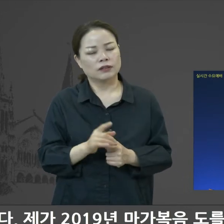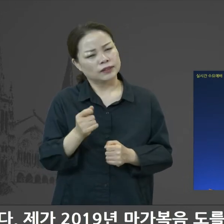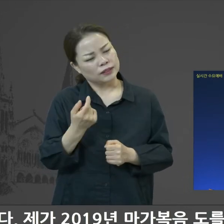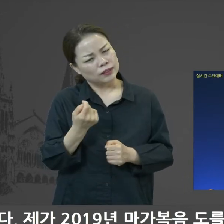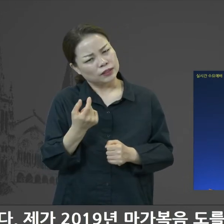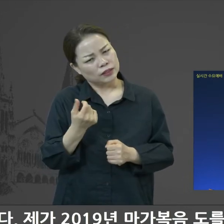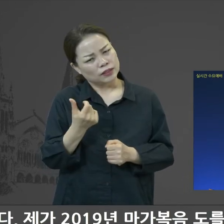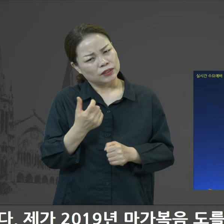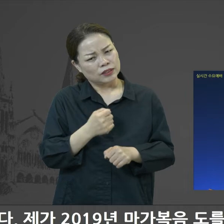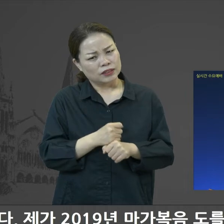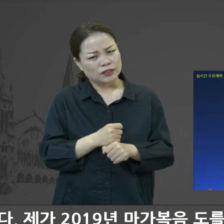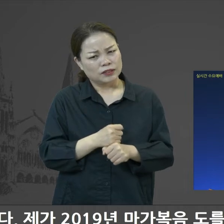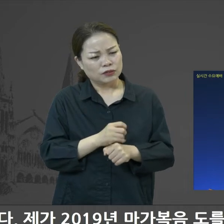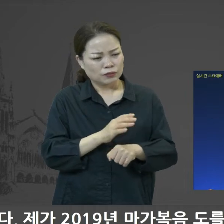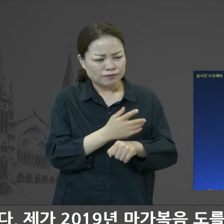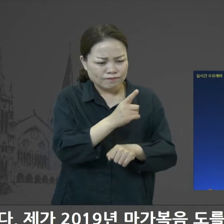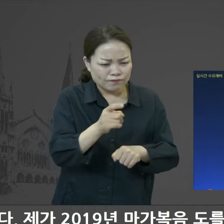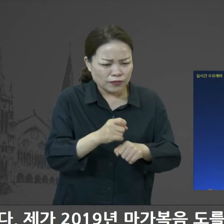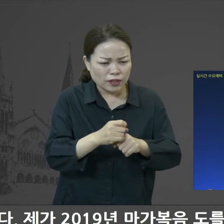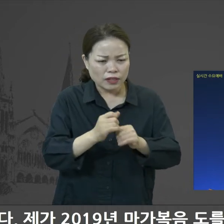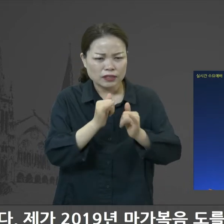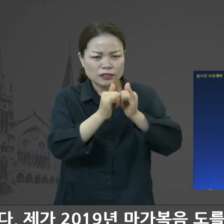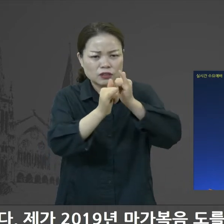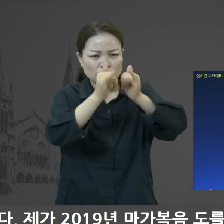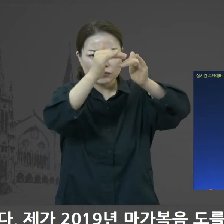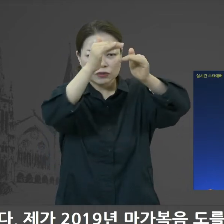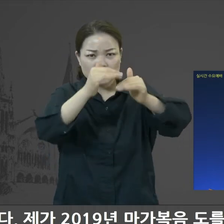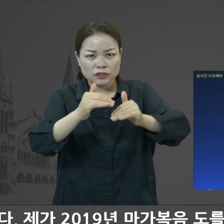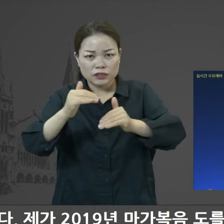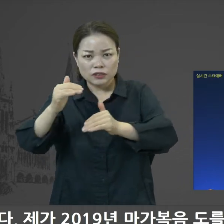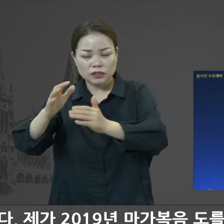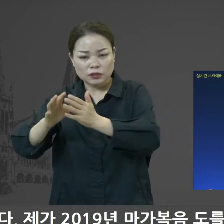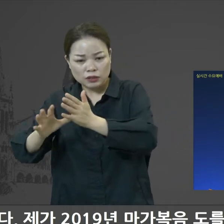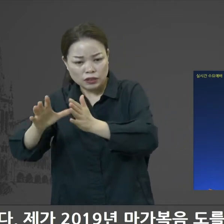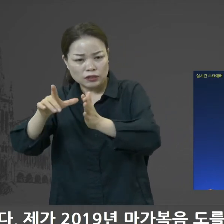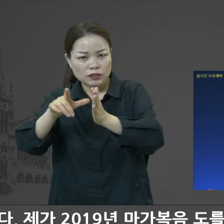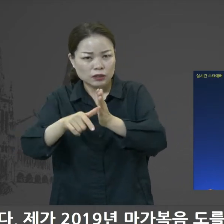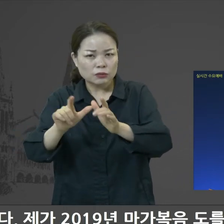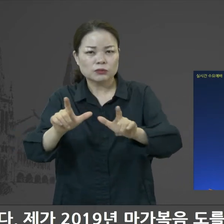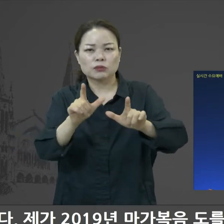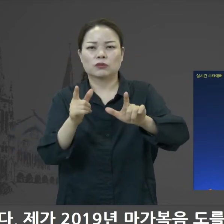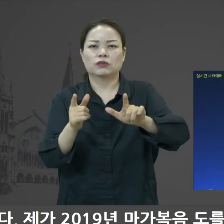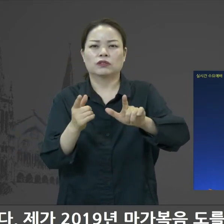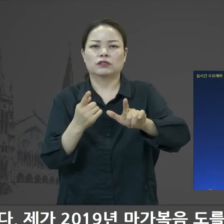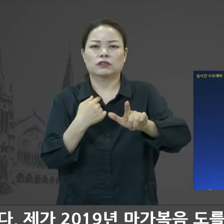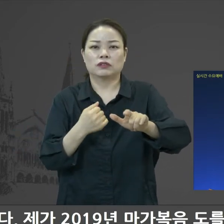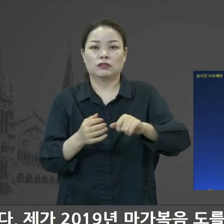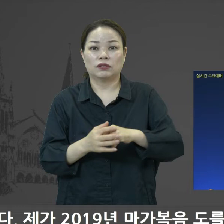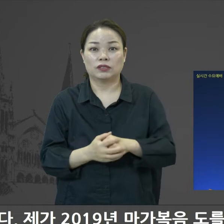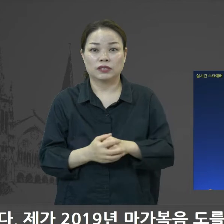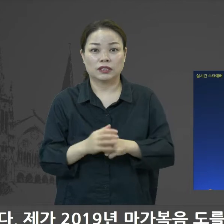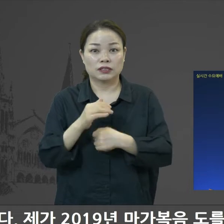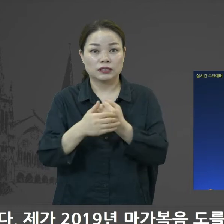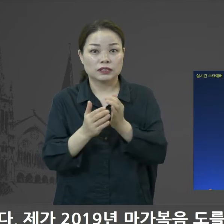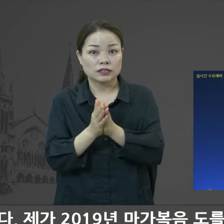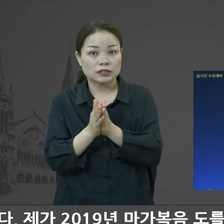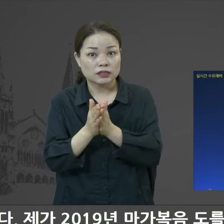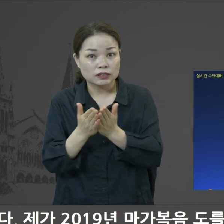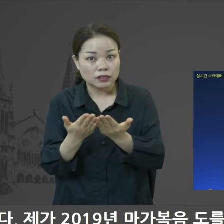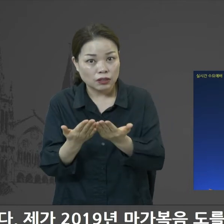많았습니다. 위 인터뷰 내용을 통해 성경과 물리적인 시간을 보냈다고 해서